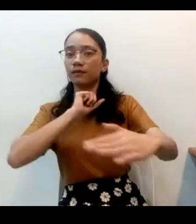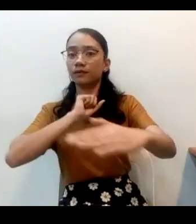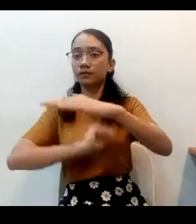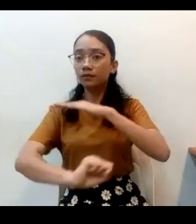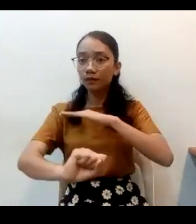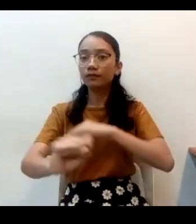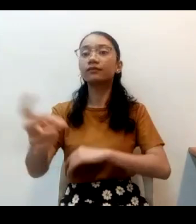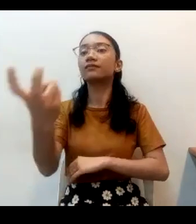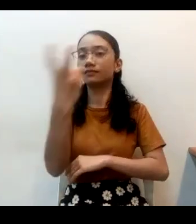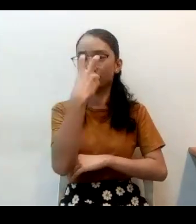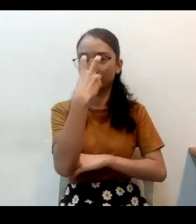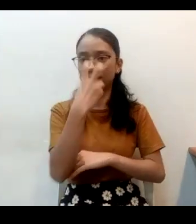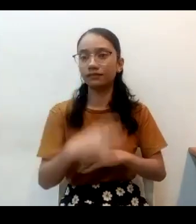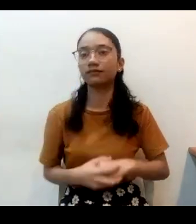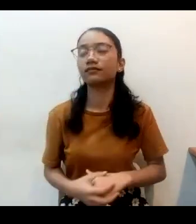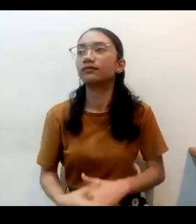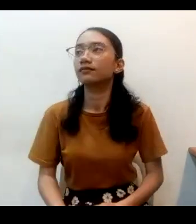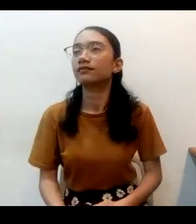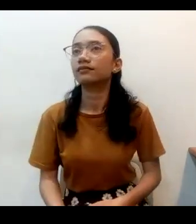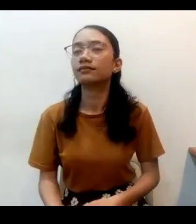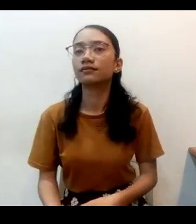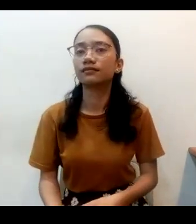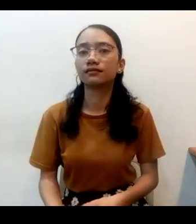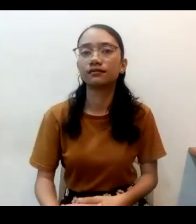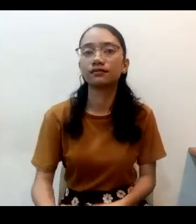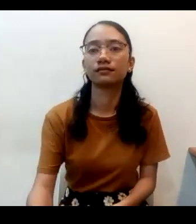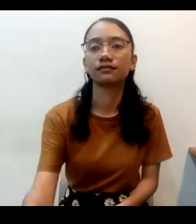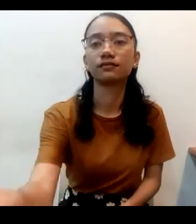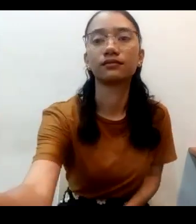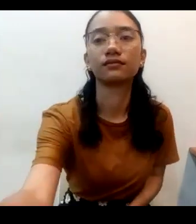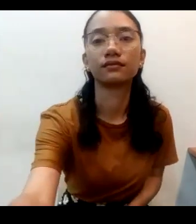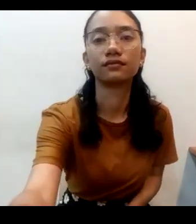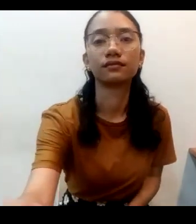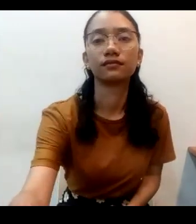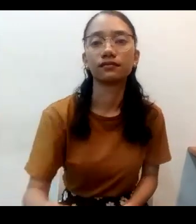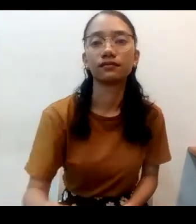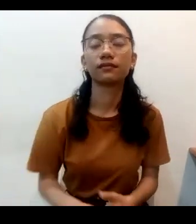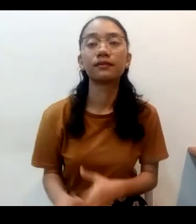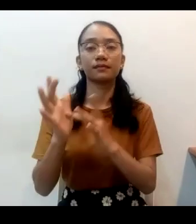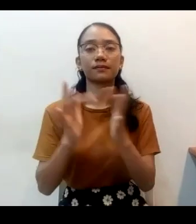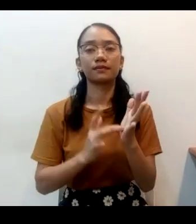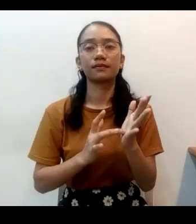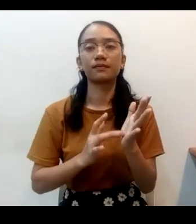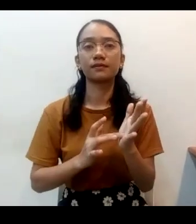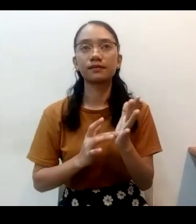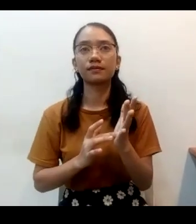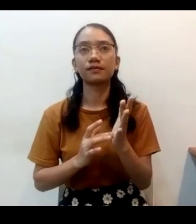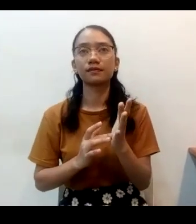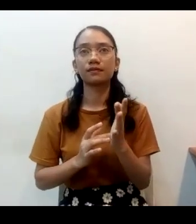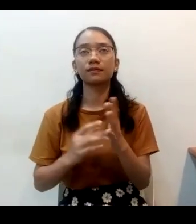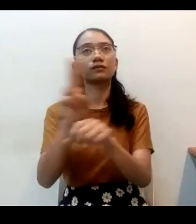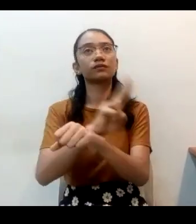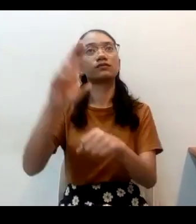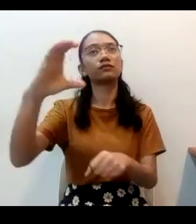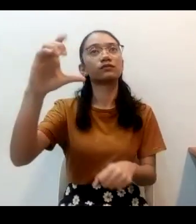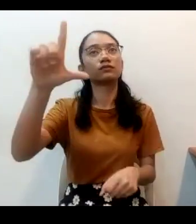may pakita yung gawa ng Diyos, siya po'y ipinanganak na bulag. And Jesus put the clay on his eyes. At si Jesus po, siya po'y